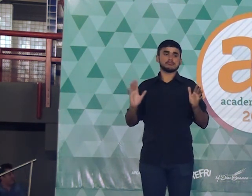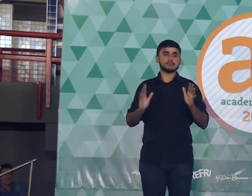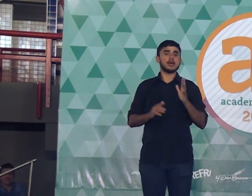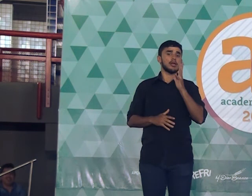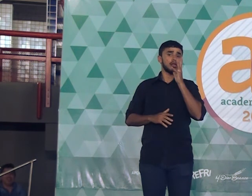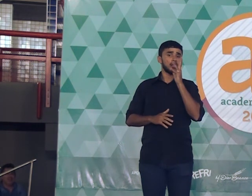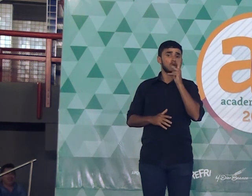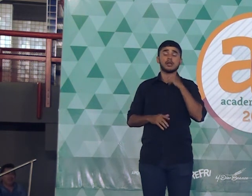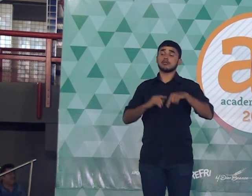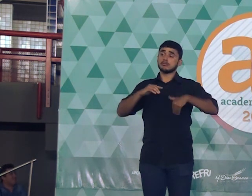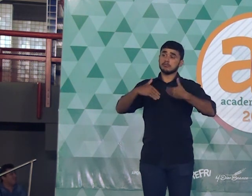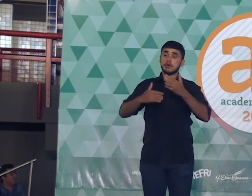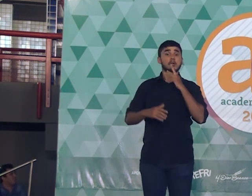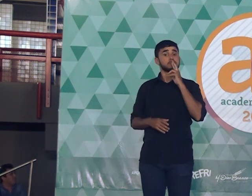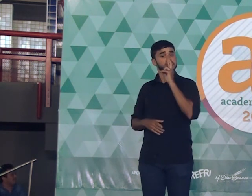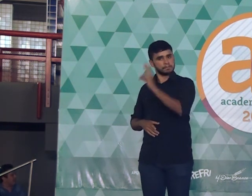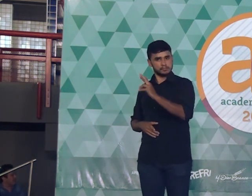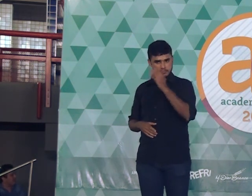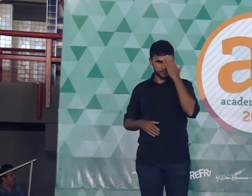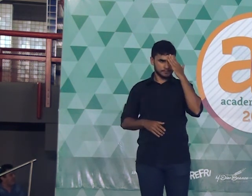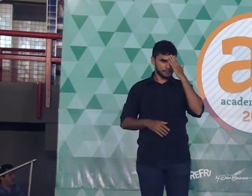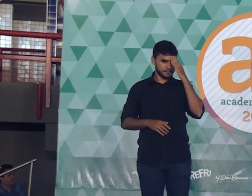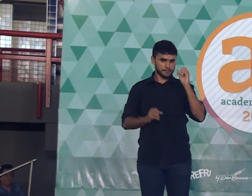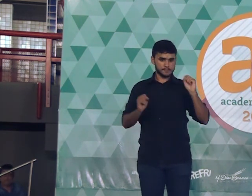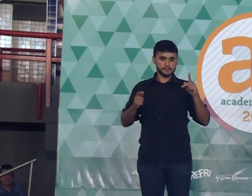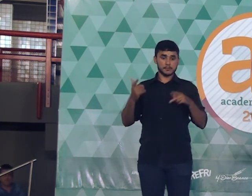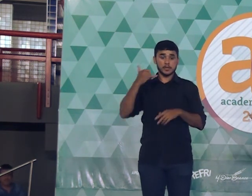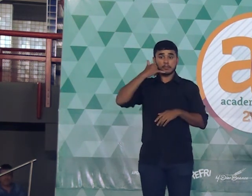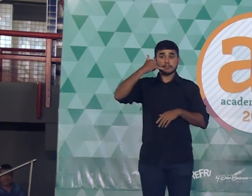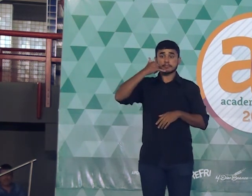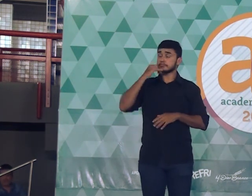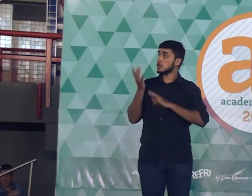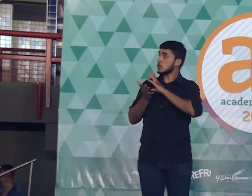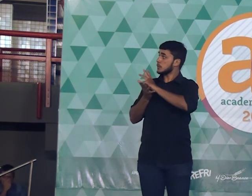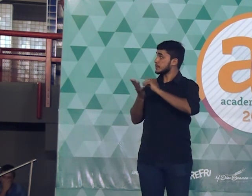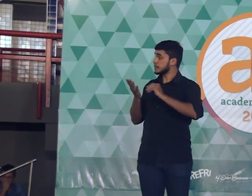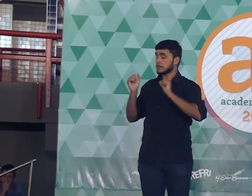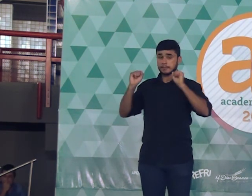pouquinho de paciência, eu te respondo. Então, tá aí os meus contatos. Um grande